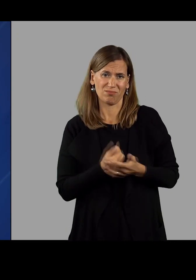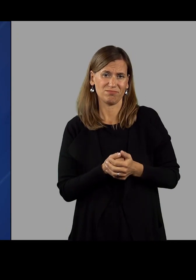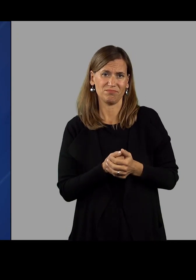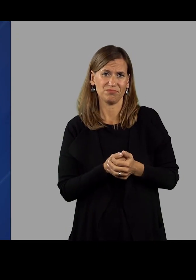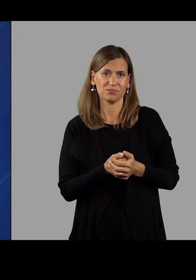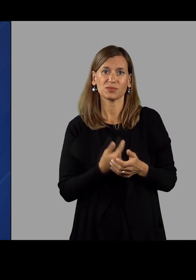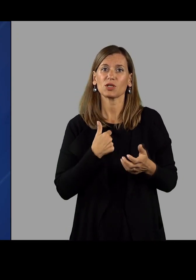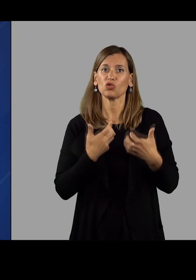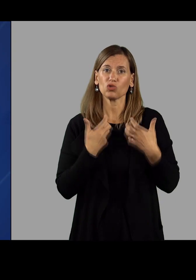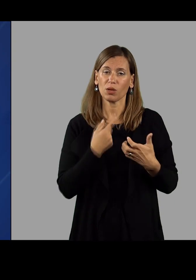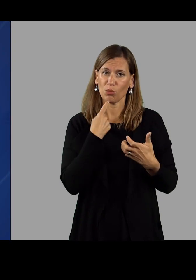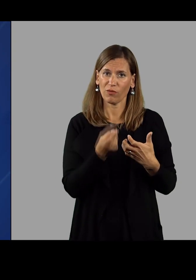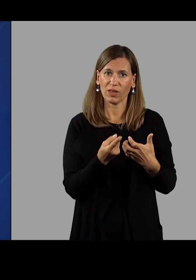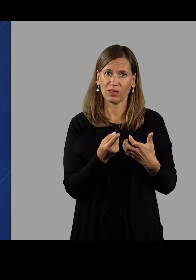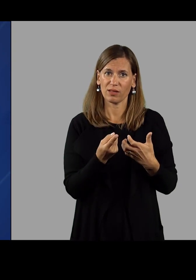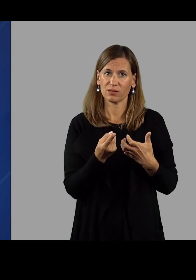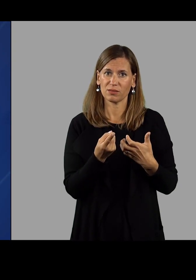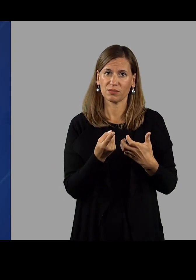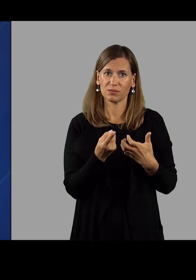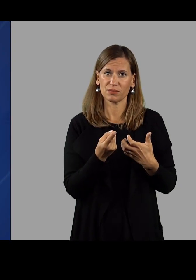Želel bi povedati to, da